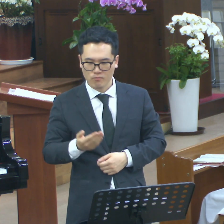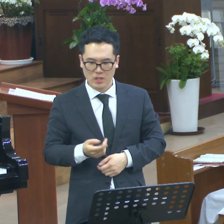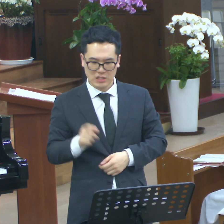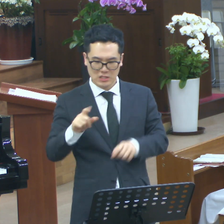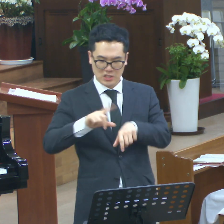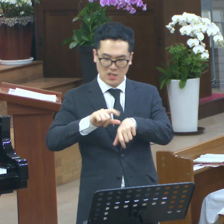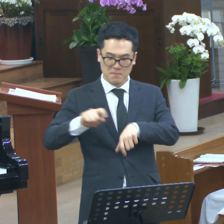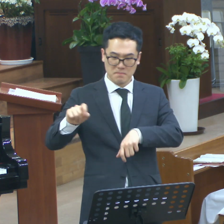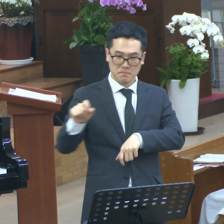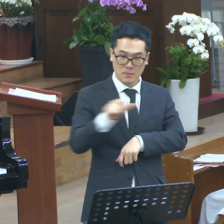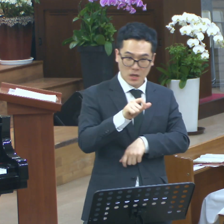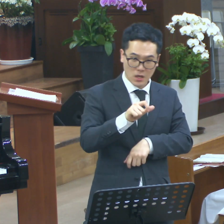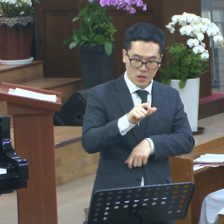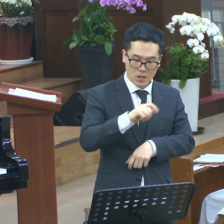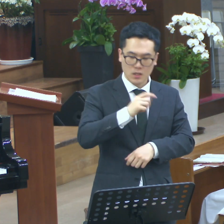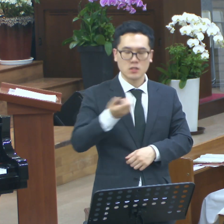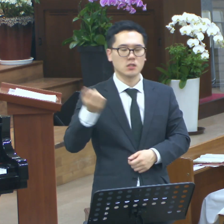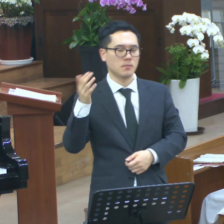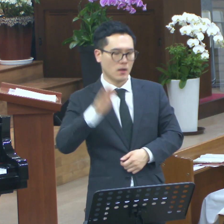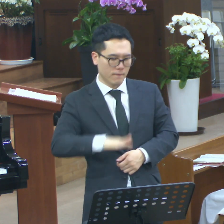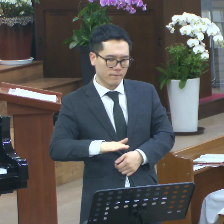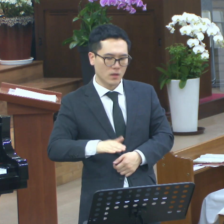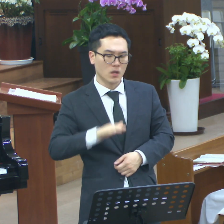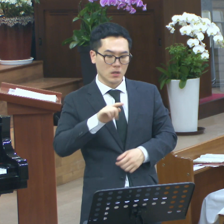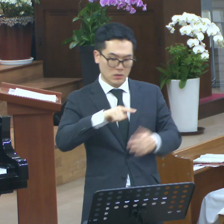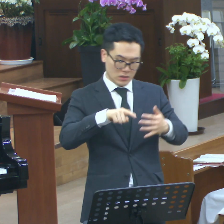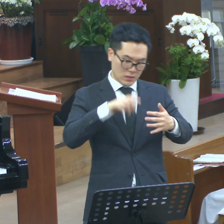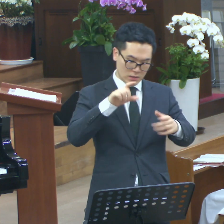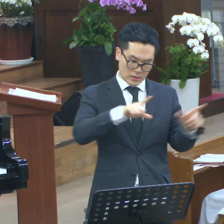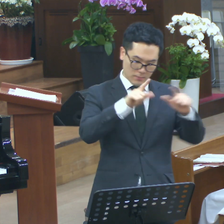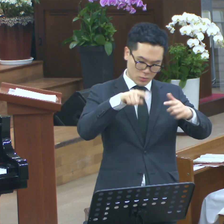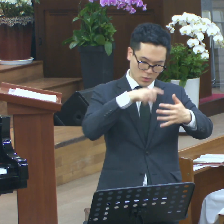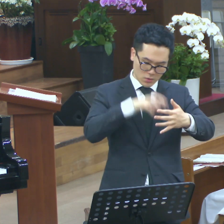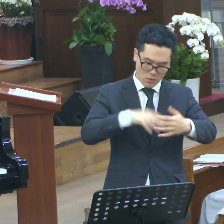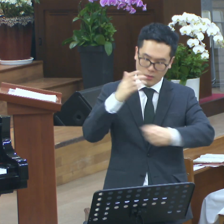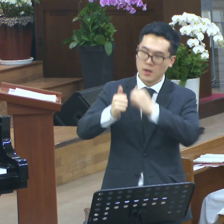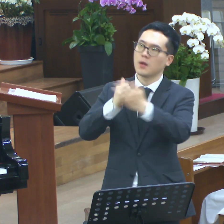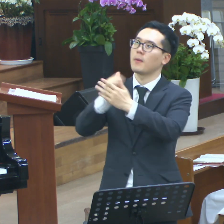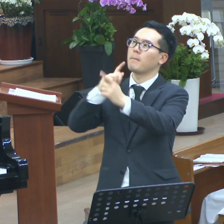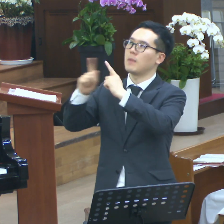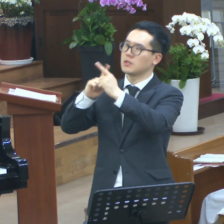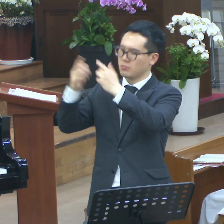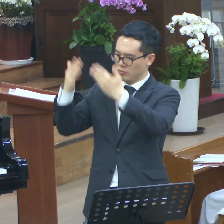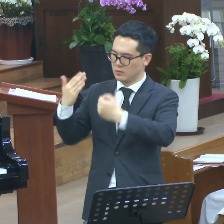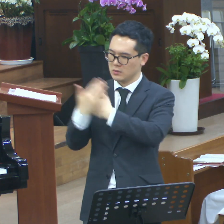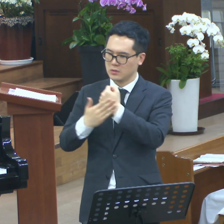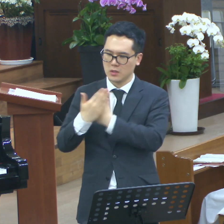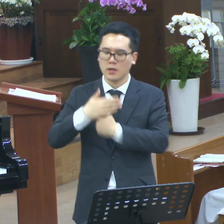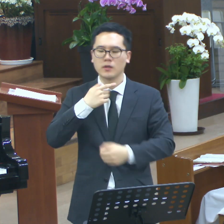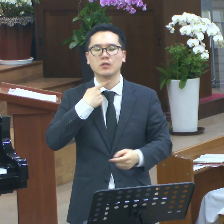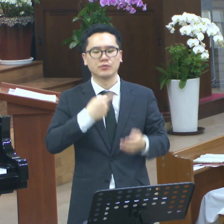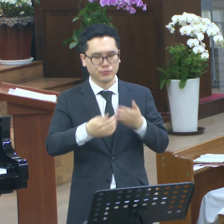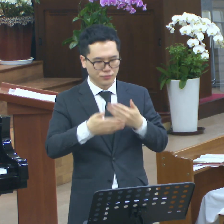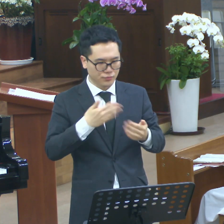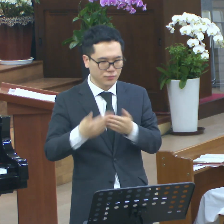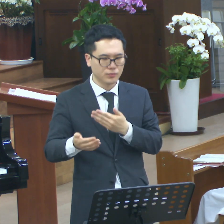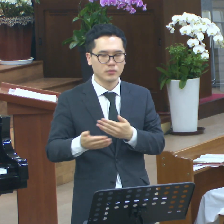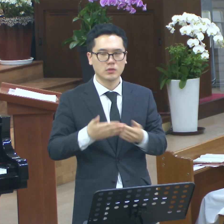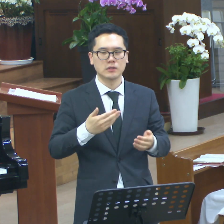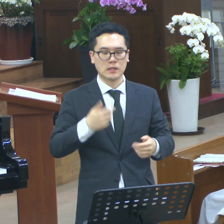살아보고 하나님께서 주시는 이 말씀의 은혜를 누리는 것이 여러분에게 기쁨이 되시기를 바랍니다.